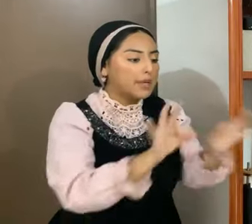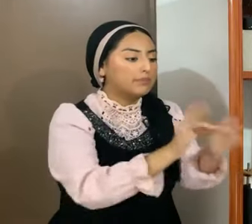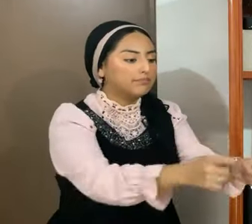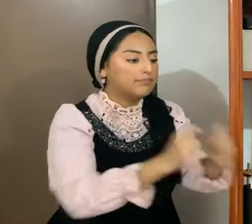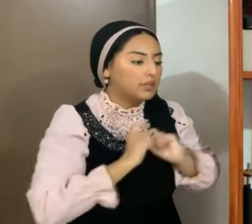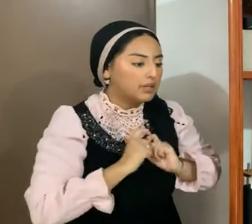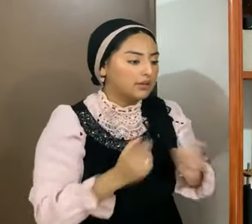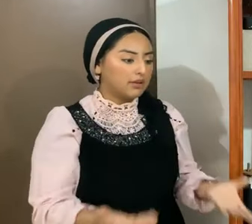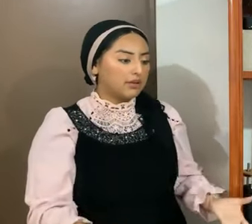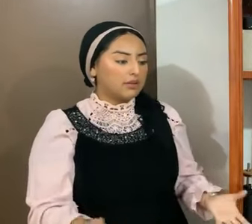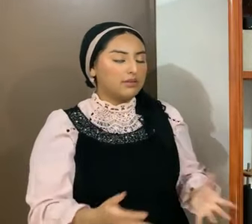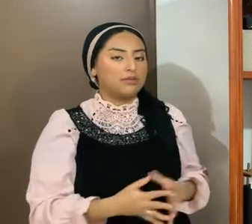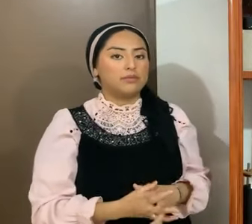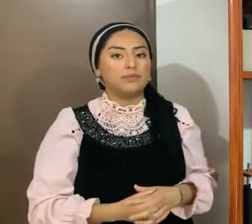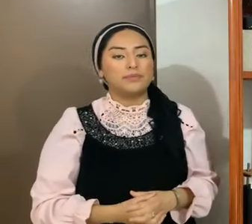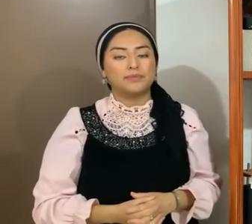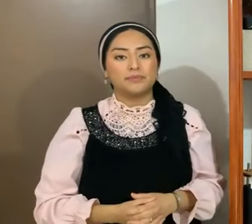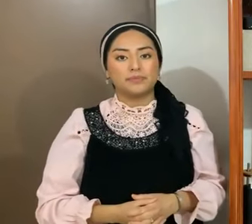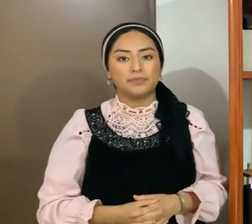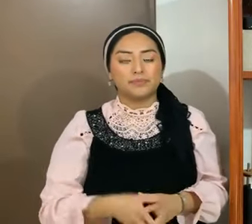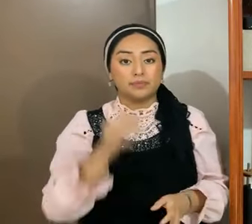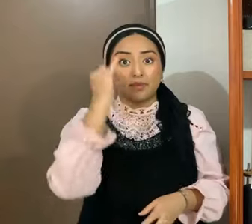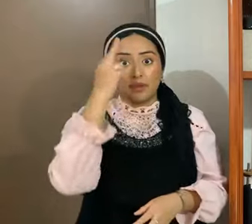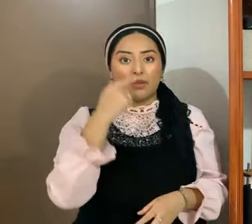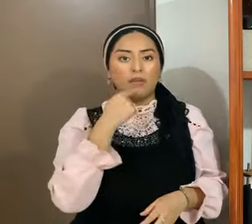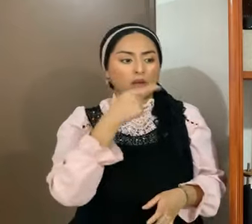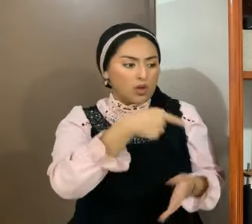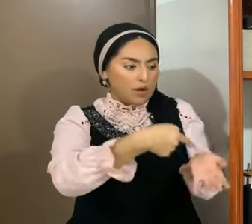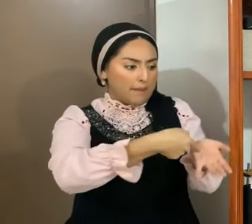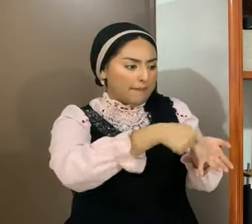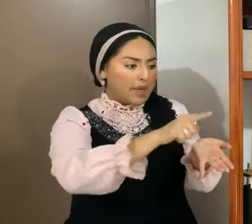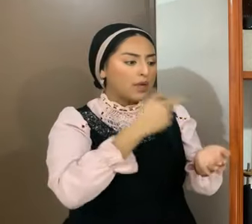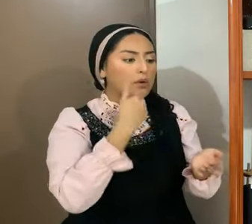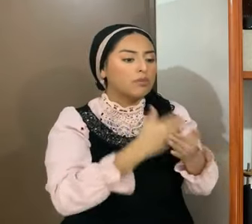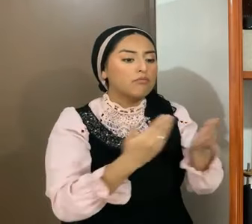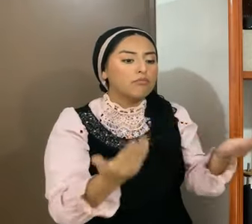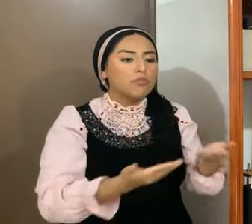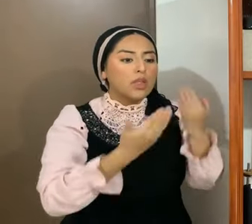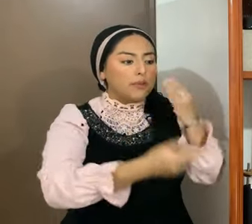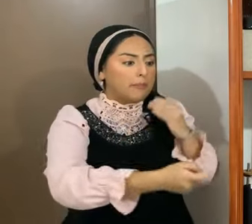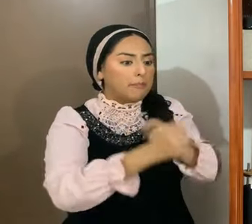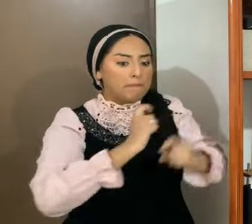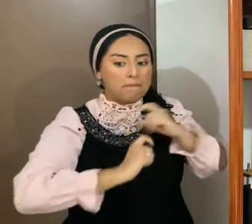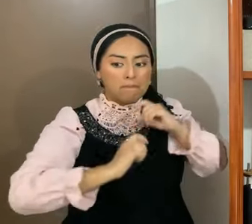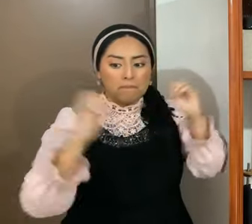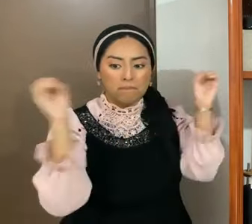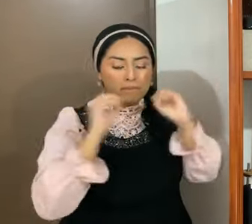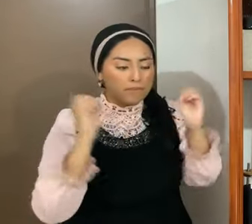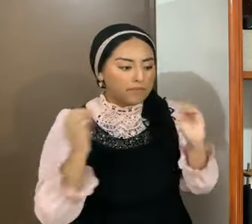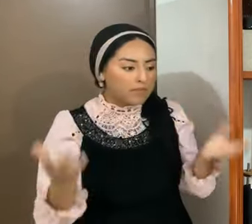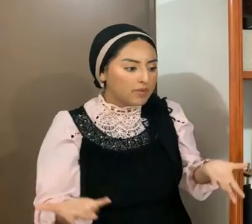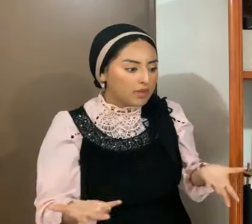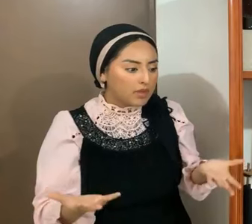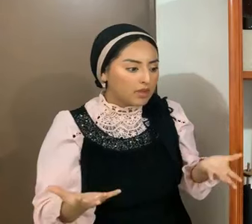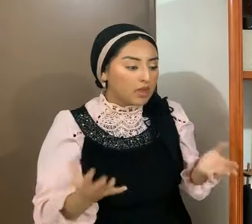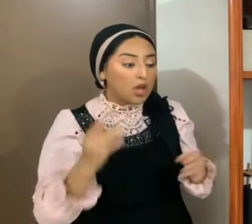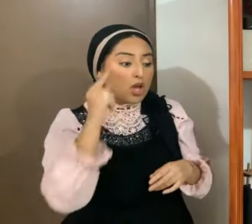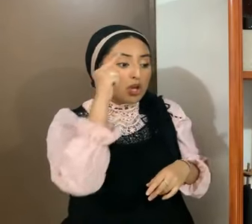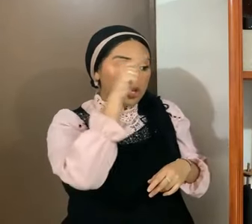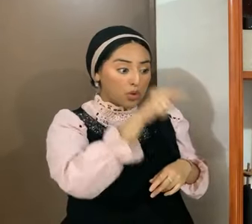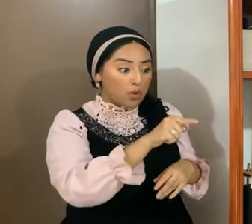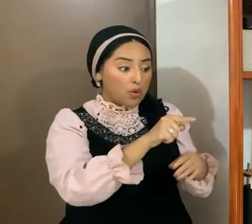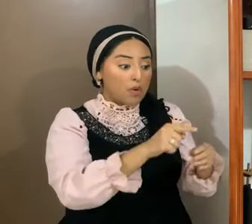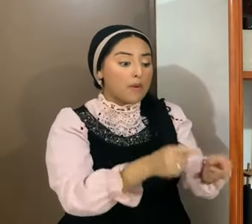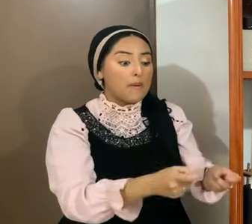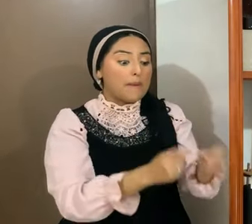hice fatigar con incienso. No compraste para mí caña aromática por dinero, ni me saciaste con la grosura de tus sacrificios, sino pusiste